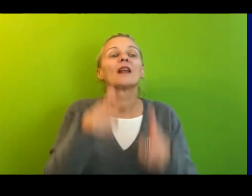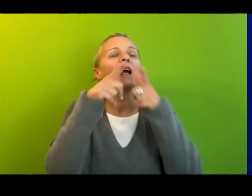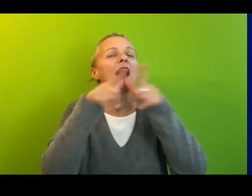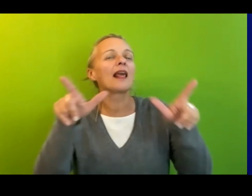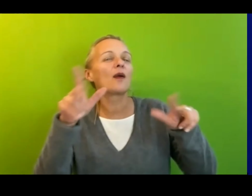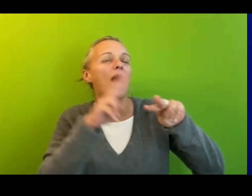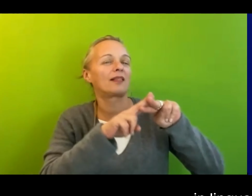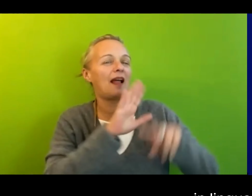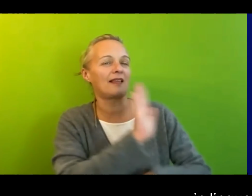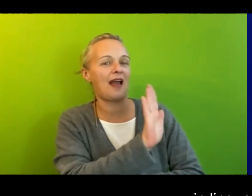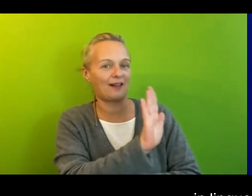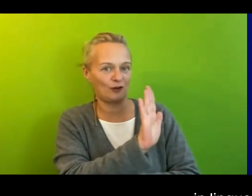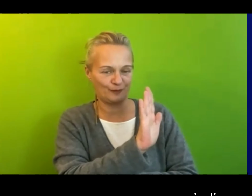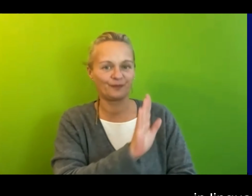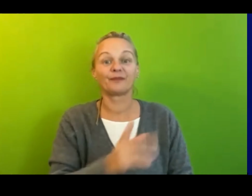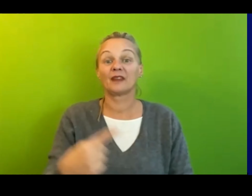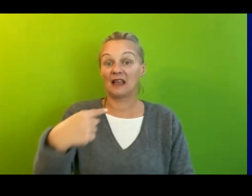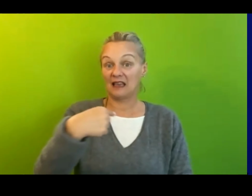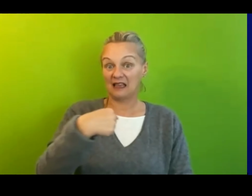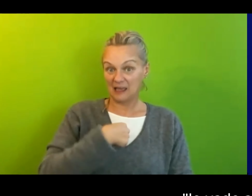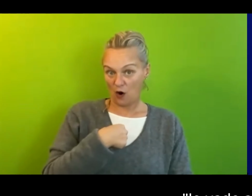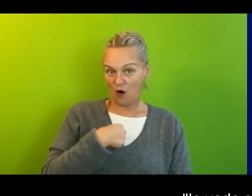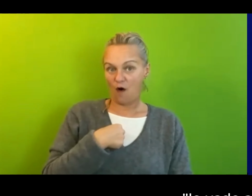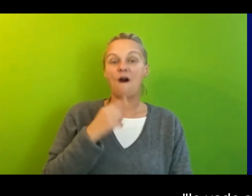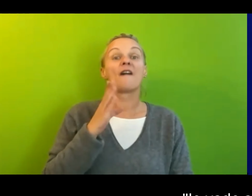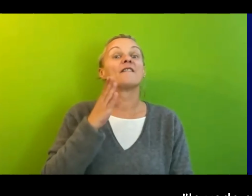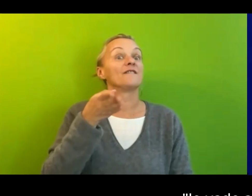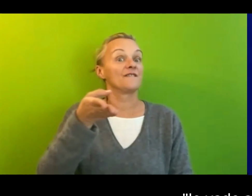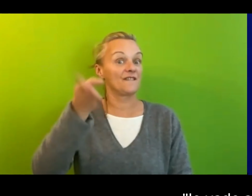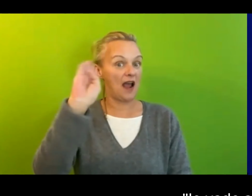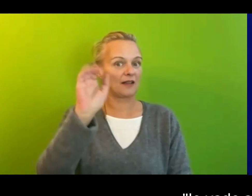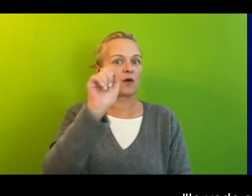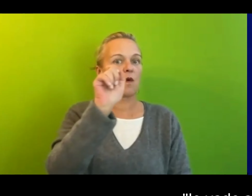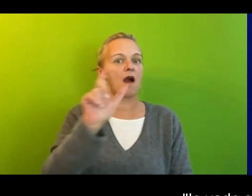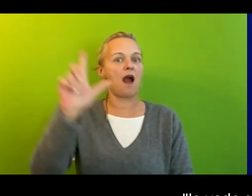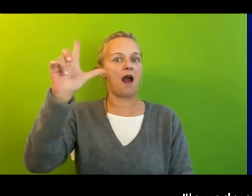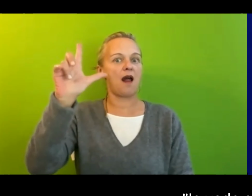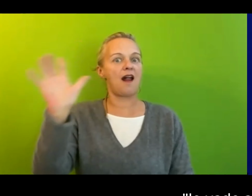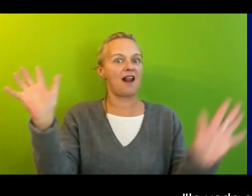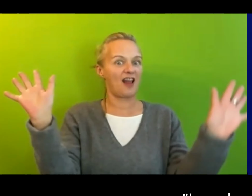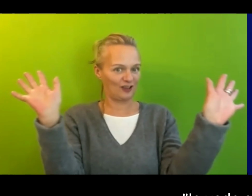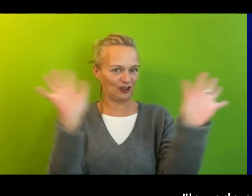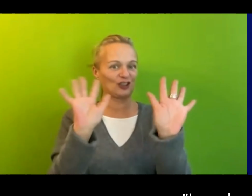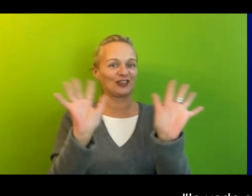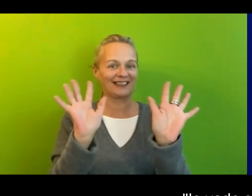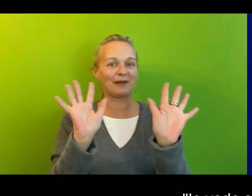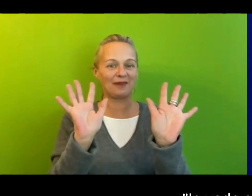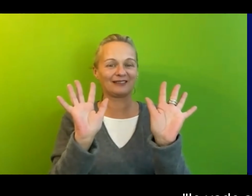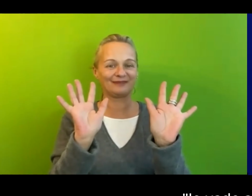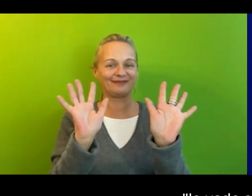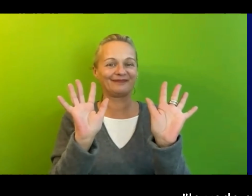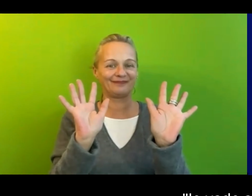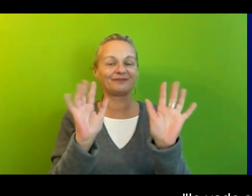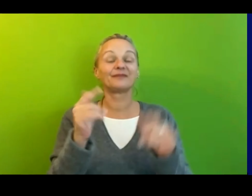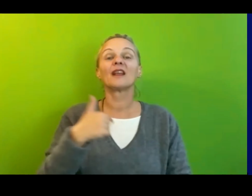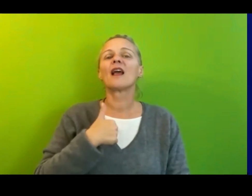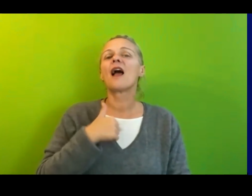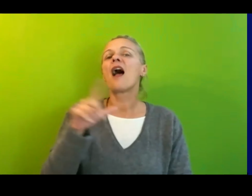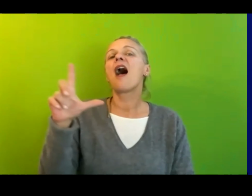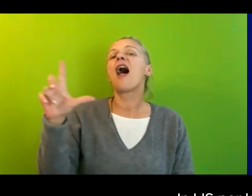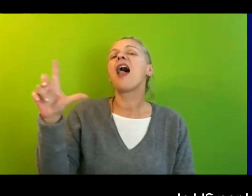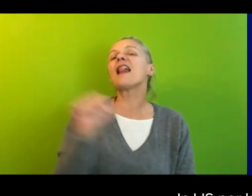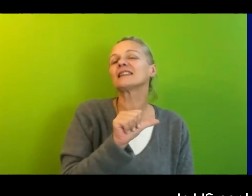Esempio, in lingua italiana, io vado al cinema. Io